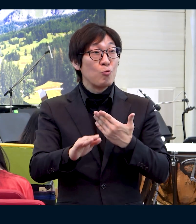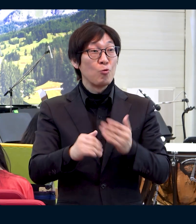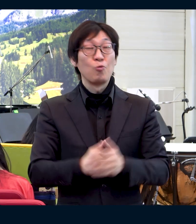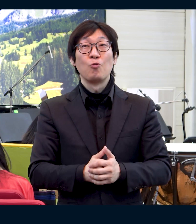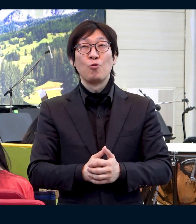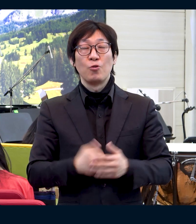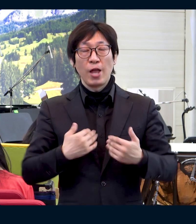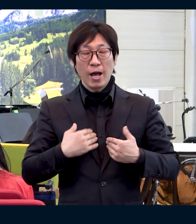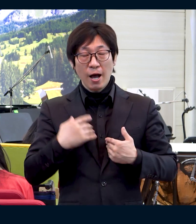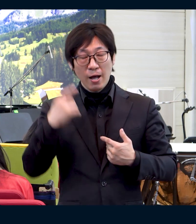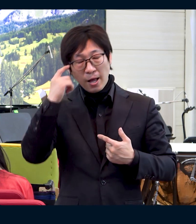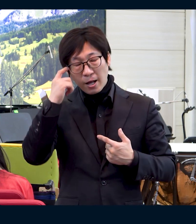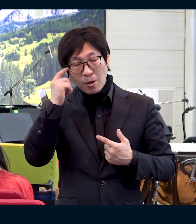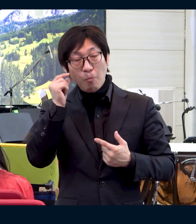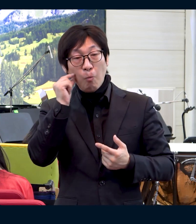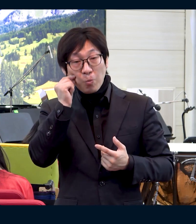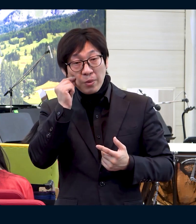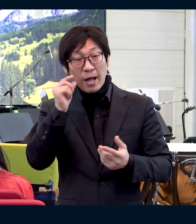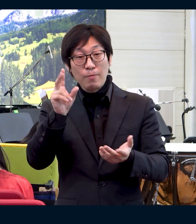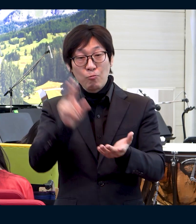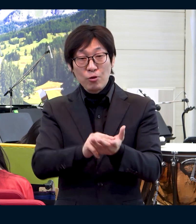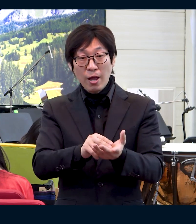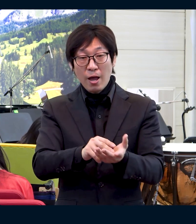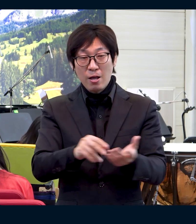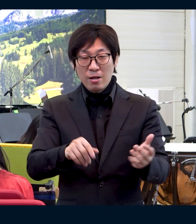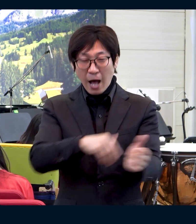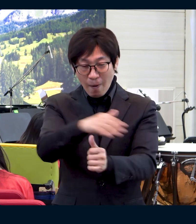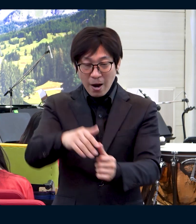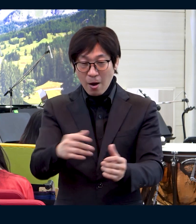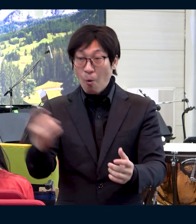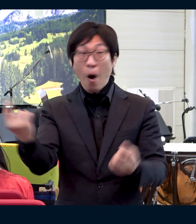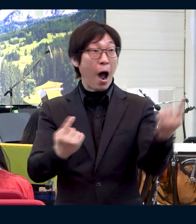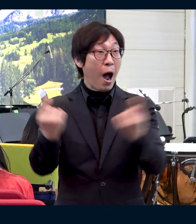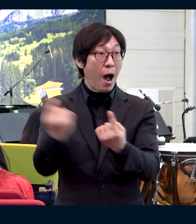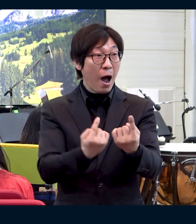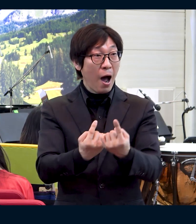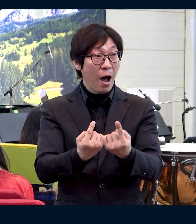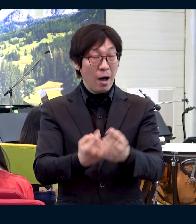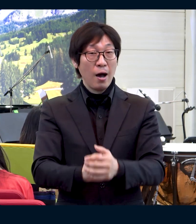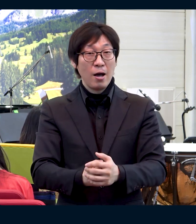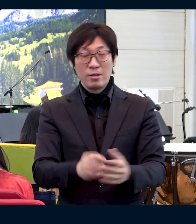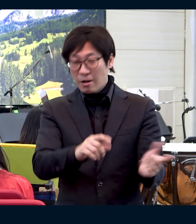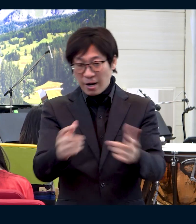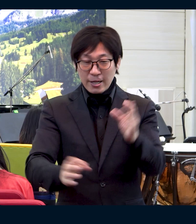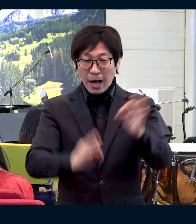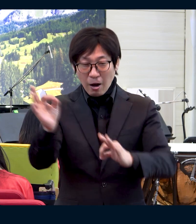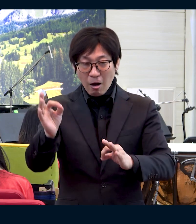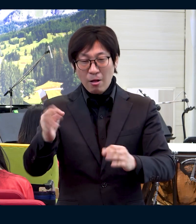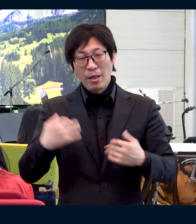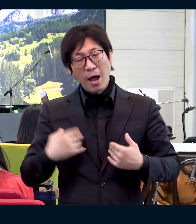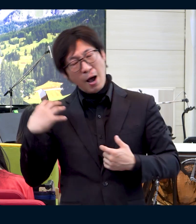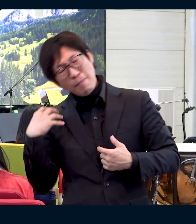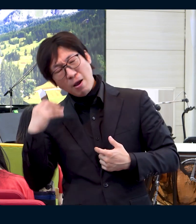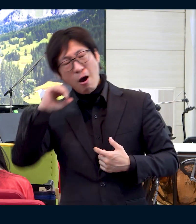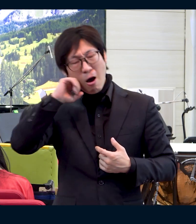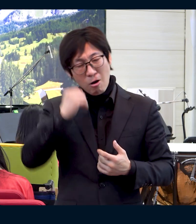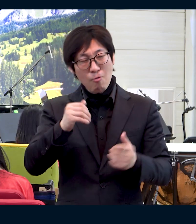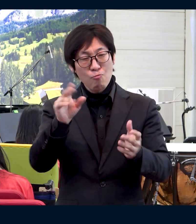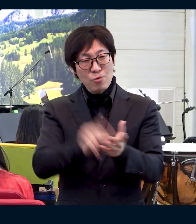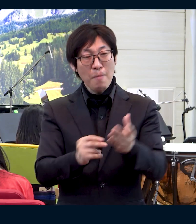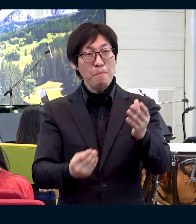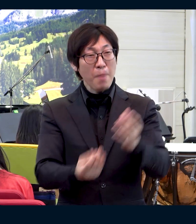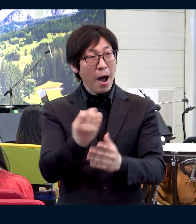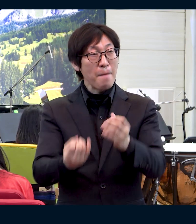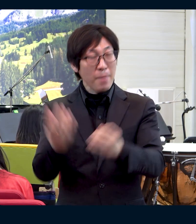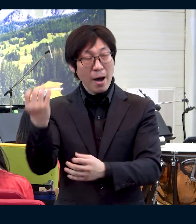내가 예상하지 못한 일들이 우리 주변에는 너무도 많이 일어나지 않습니까? 그런 사건이 발생하기도 합니다. 감당하기 어려운 문제들도